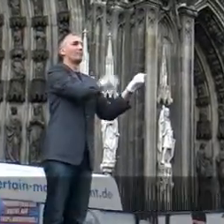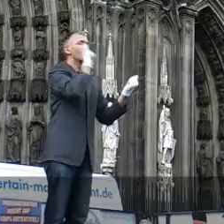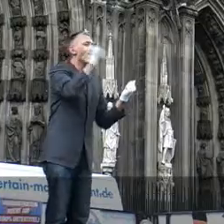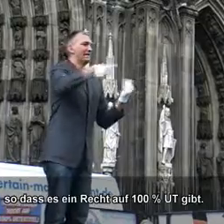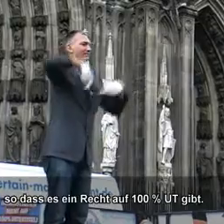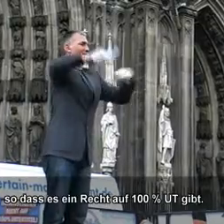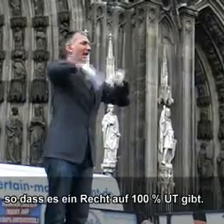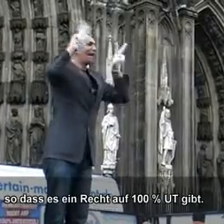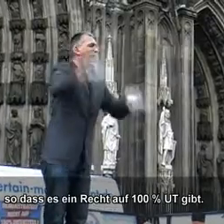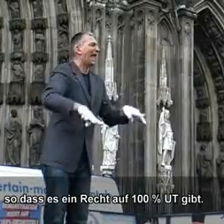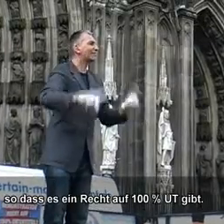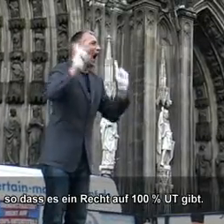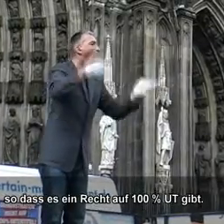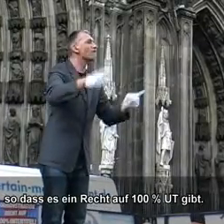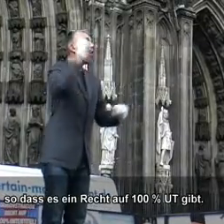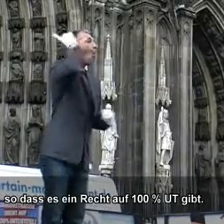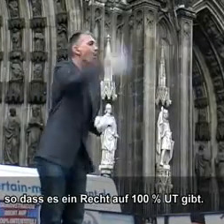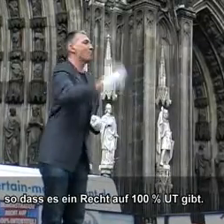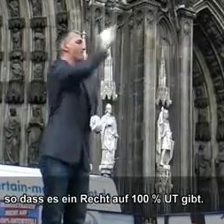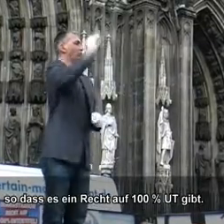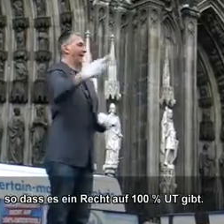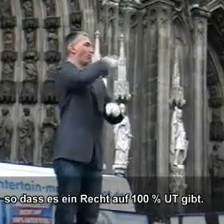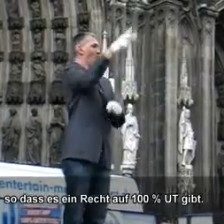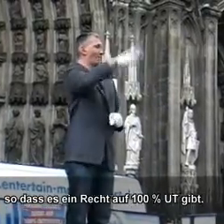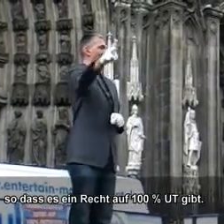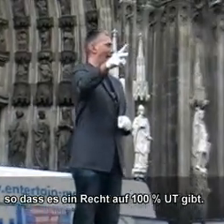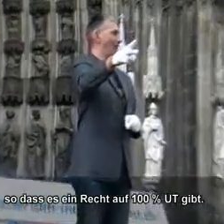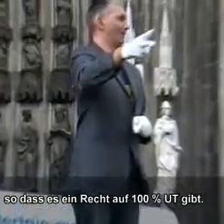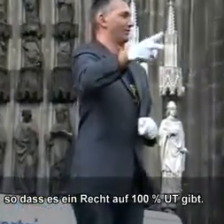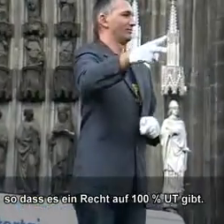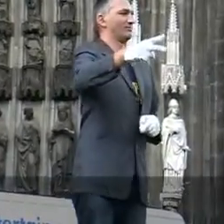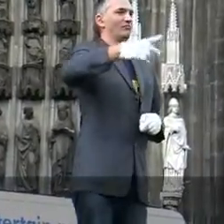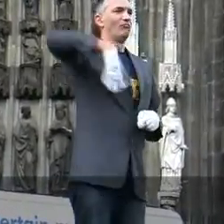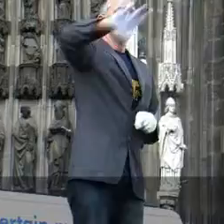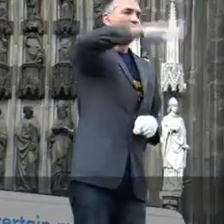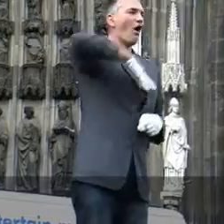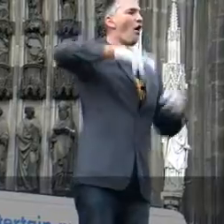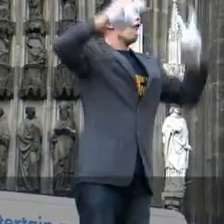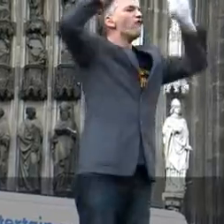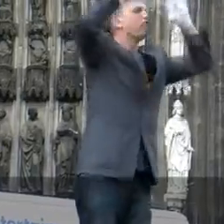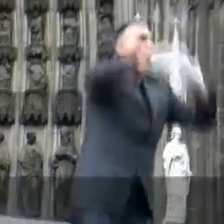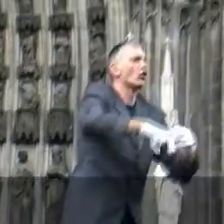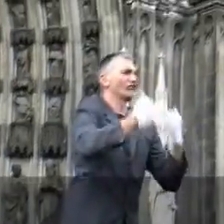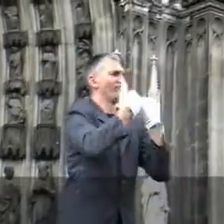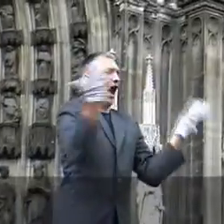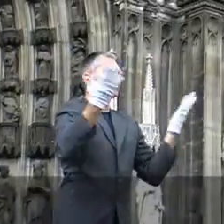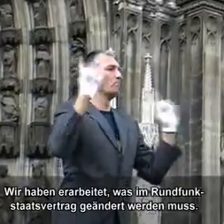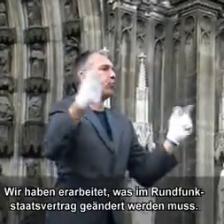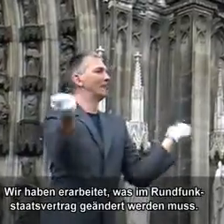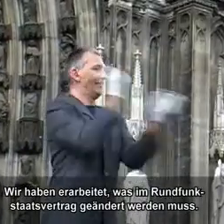Uli Haase hat sich damit auseinandergesetzt, wie wir unser Recht umsetzen können im Gesetz, damit wir 100% Untertitel im deutschen